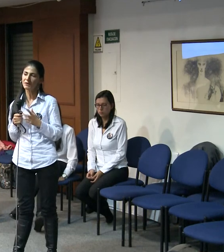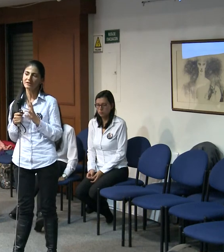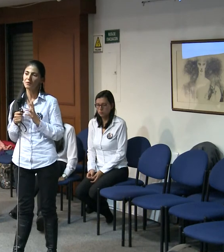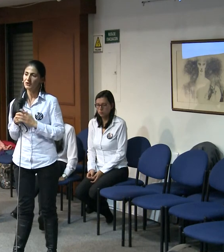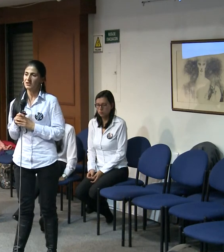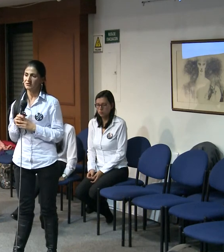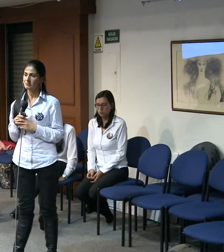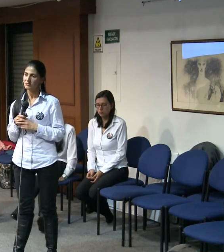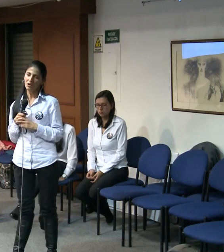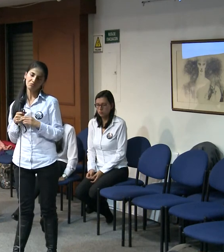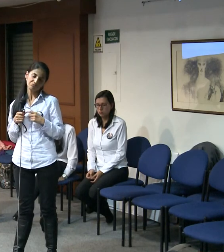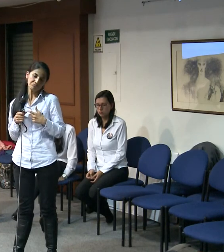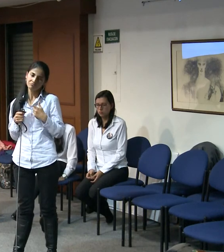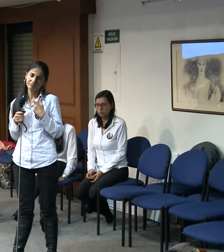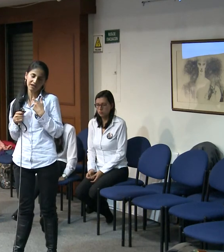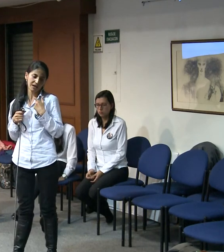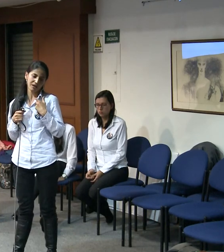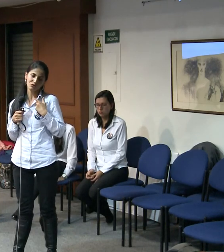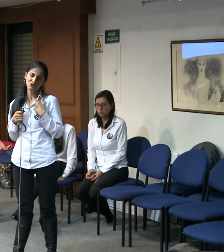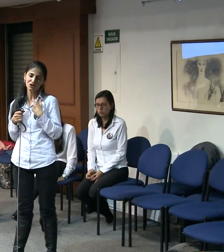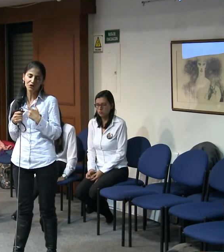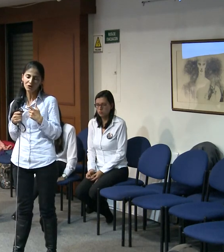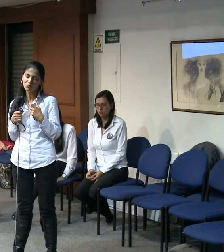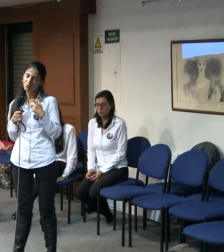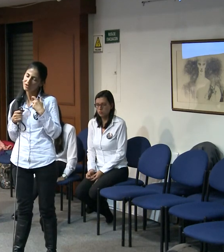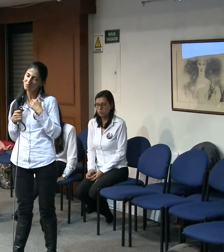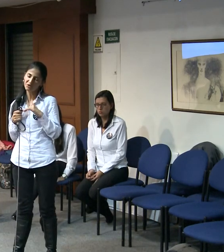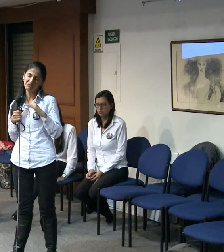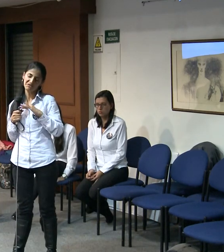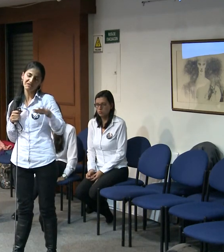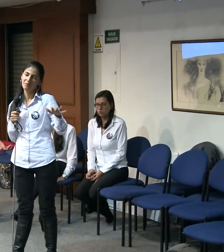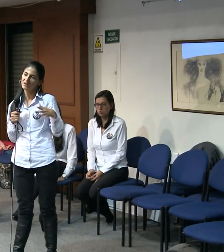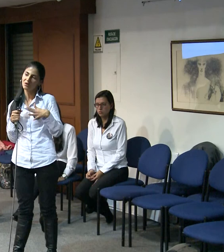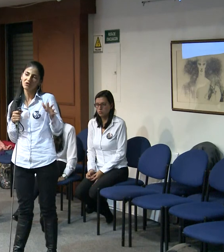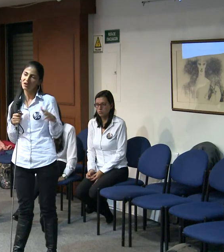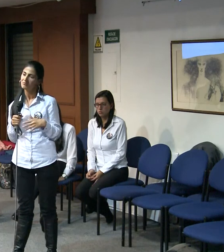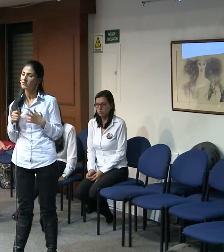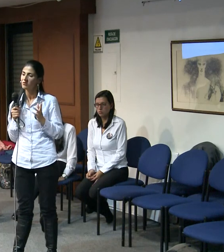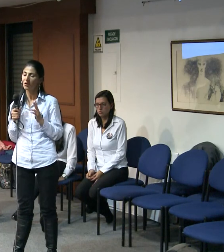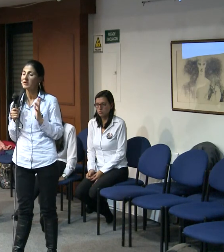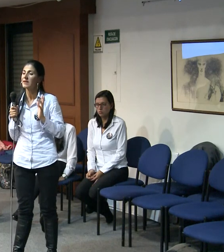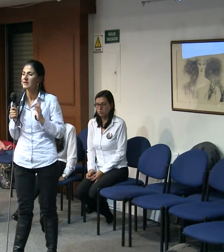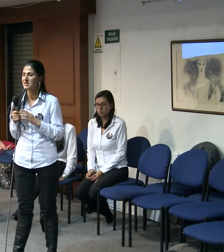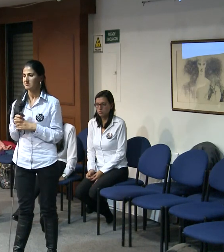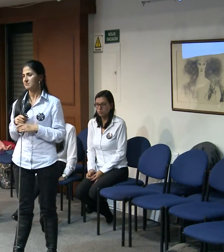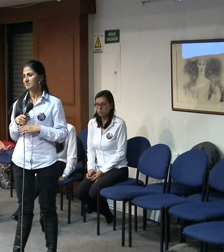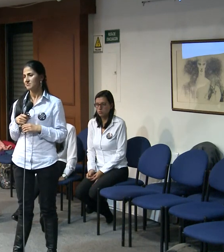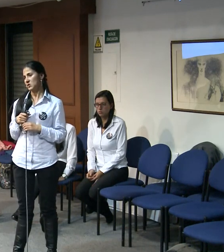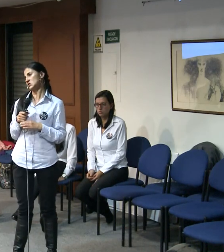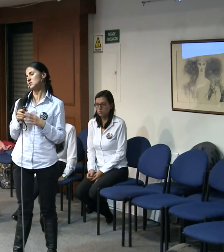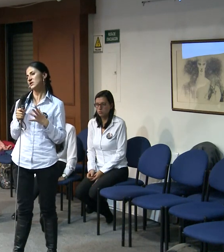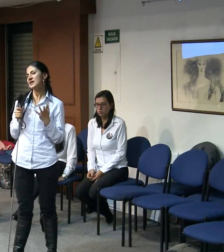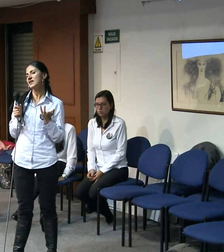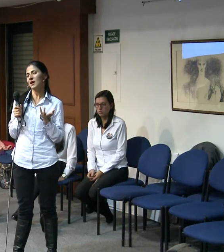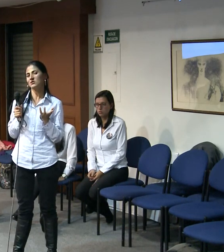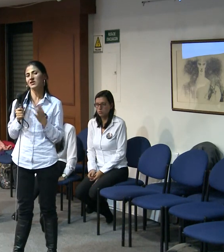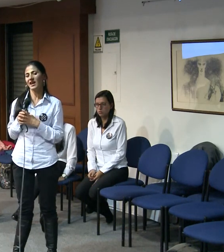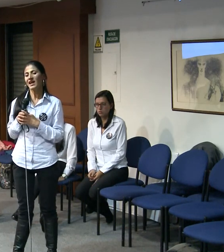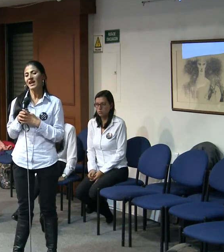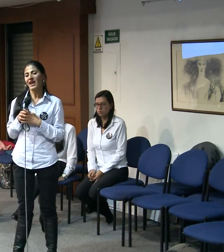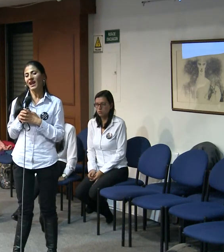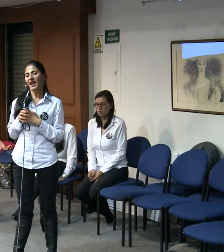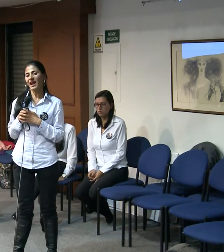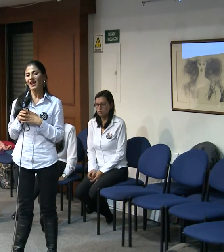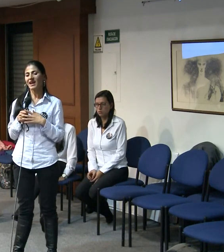quisieron hacer parte del proceso, o sea, lo hicieron en un momento, pero definitivamente como que no me interesa. Entonces, pues, digamos